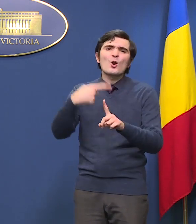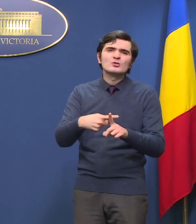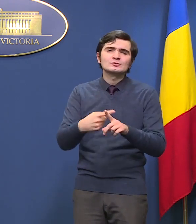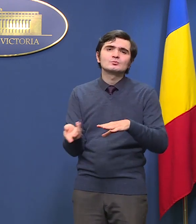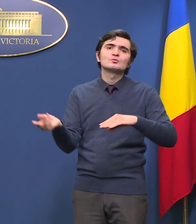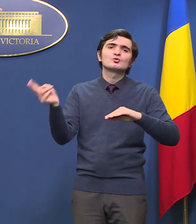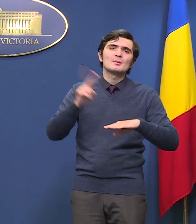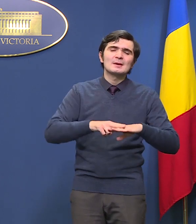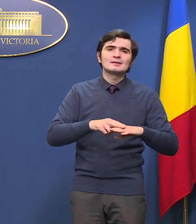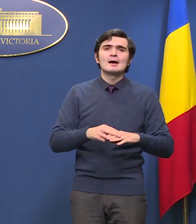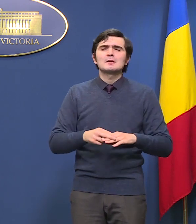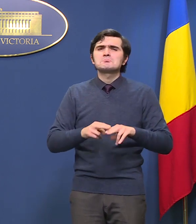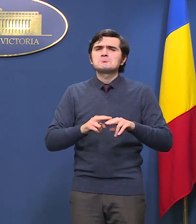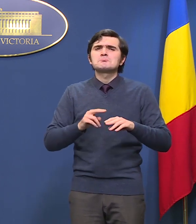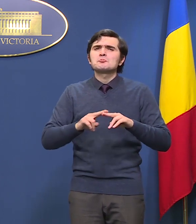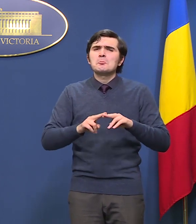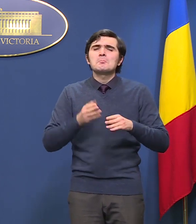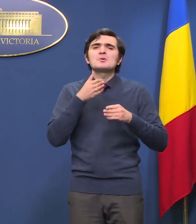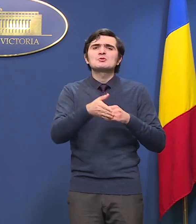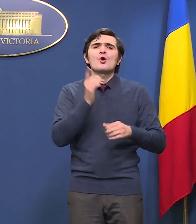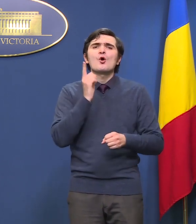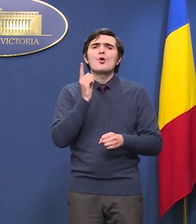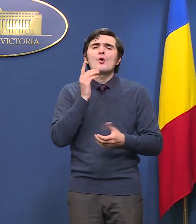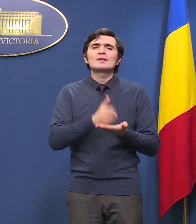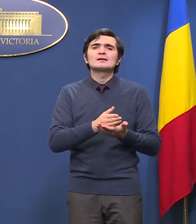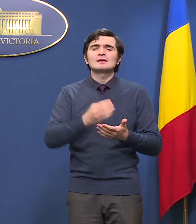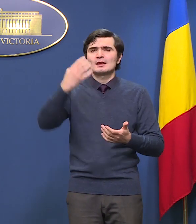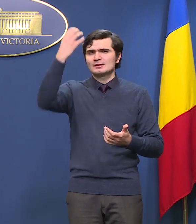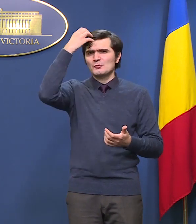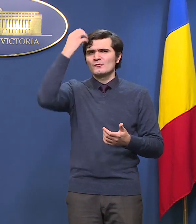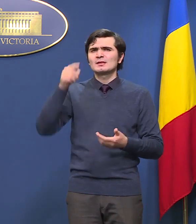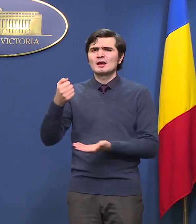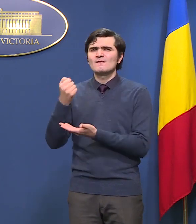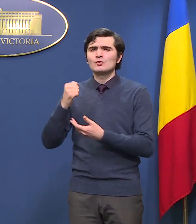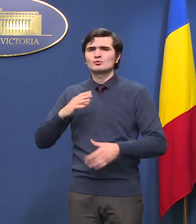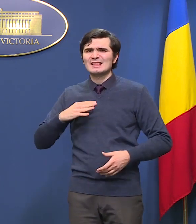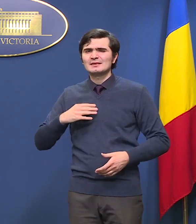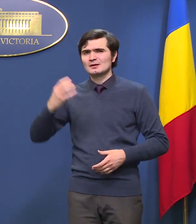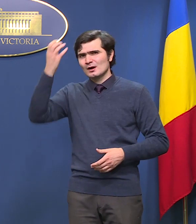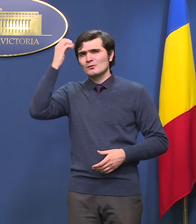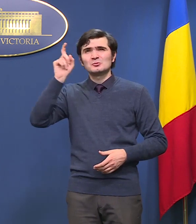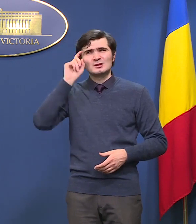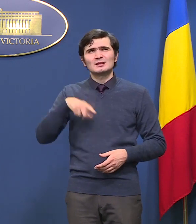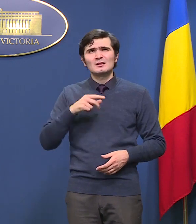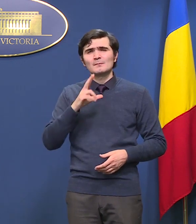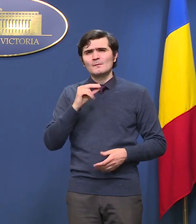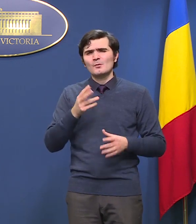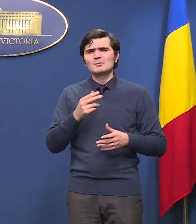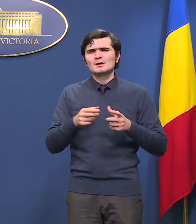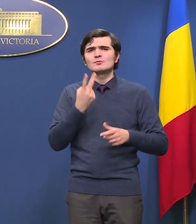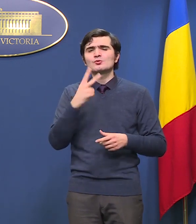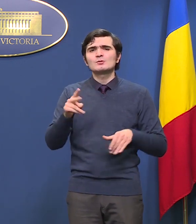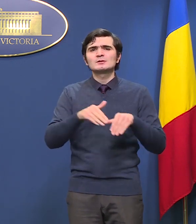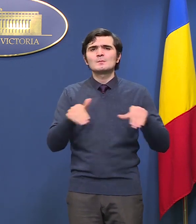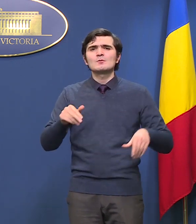prin hotărâre de guvern de la Fondul de Rezervă al Guvernului, dacă nu mă înșel, este vorba de peste 200 de milioane de euro care au fost puse la dispoziția